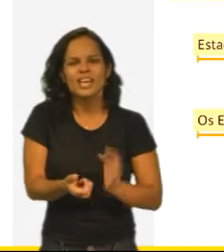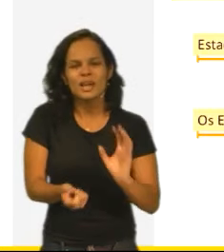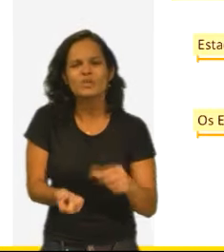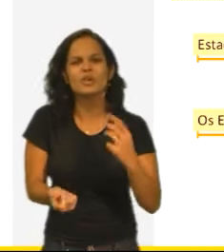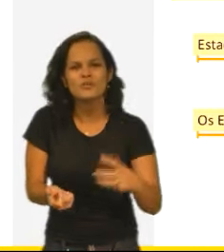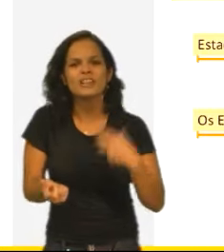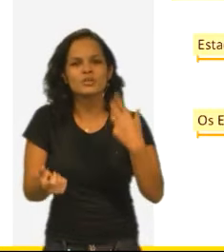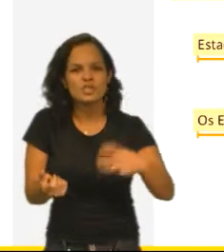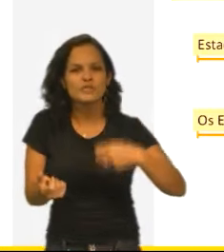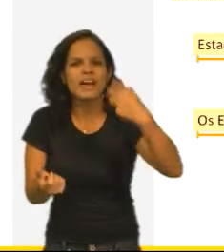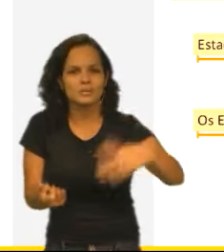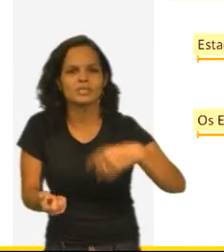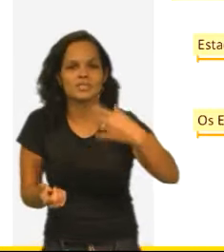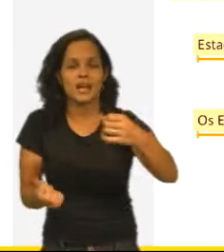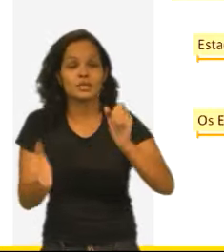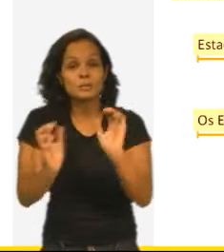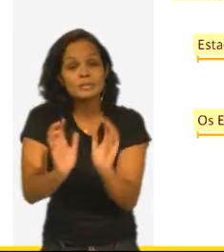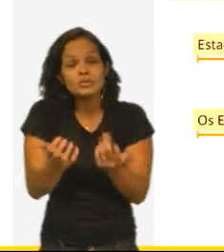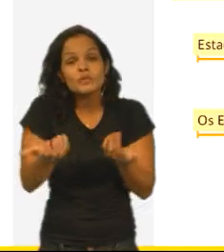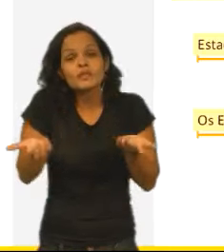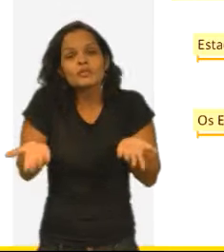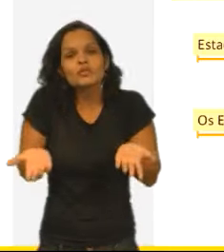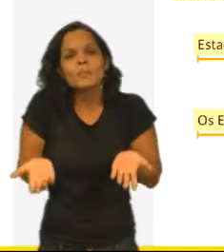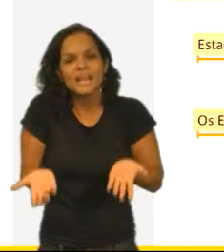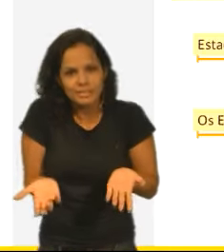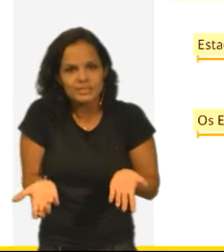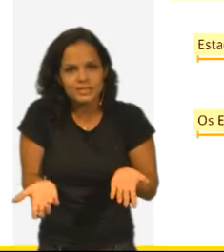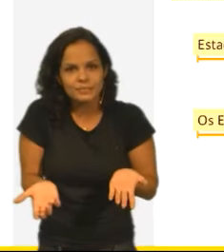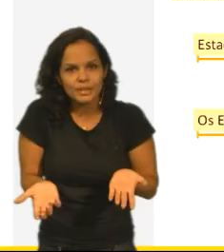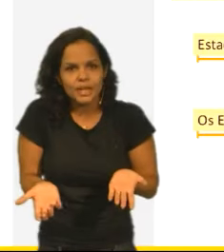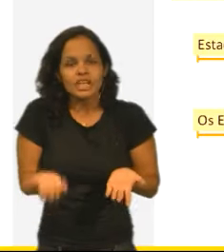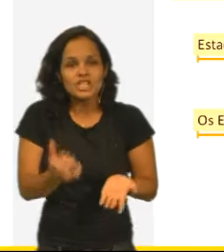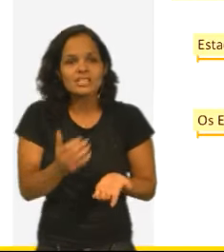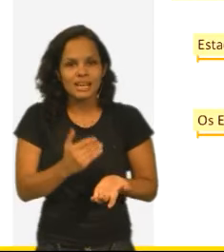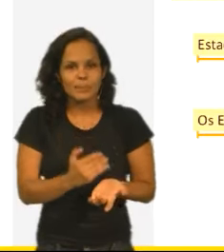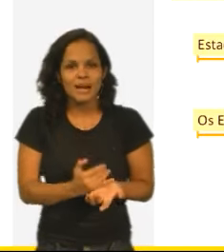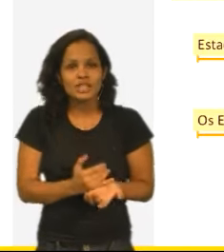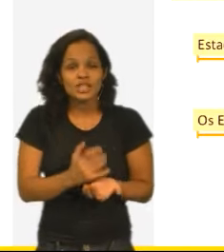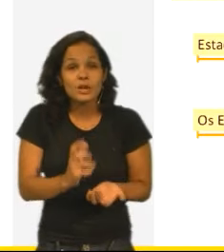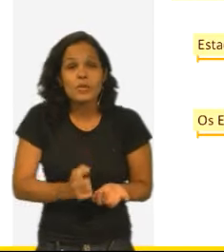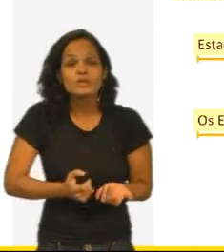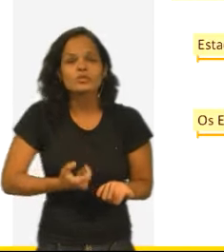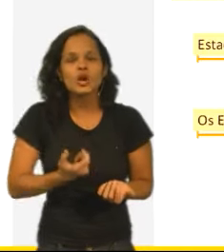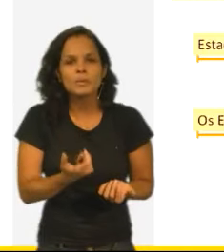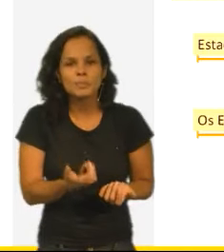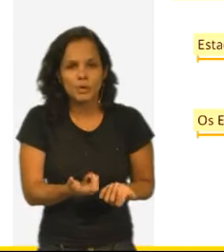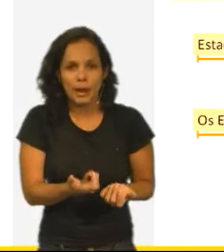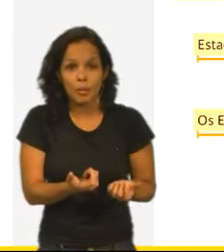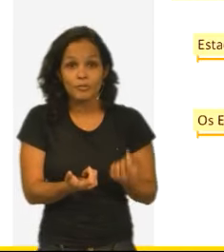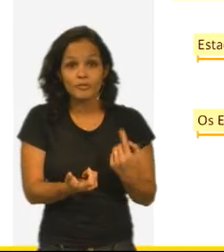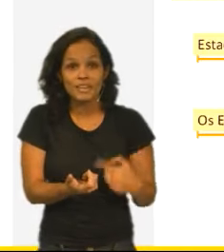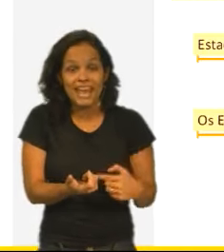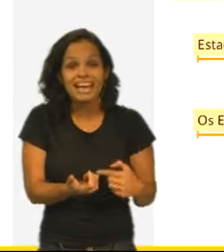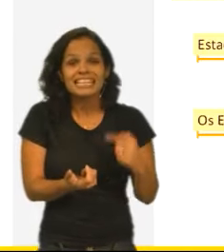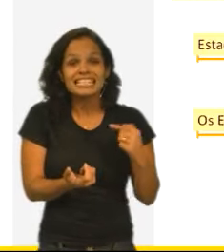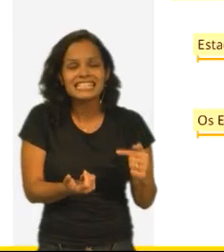eu não estou falando de vários estados, mas eu estou falando do país. Diz a gramática que quando o nome plural vier sem